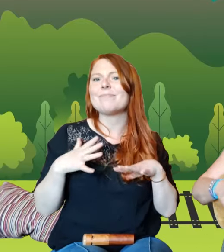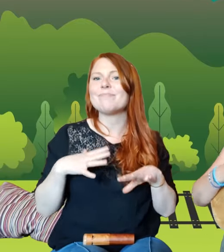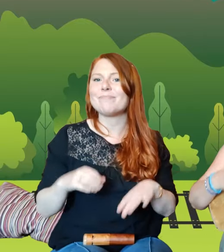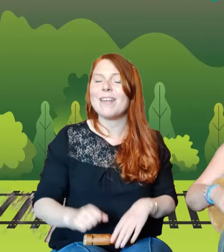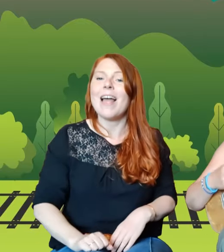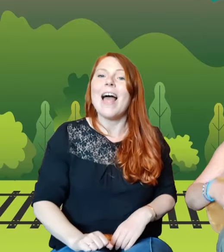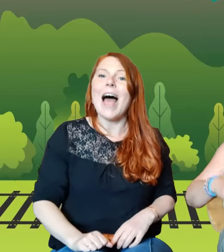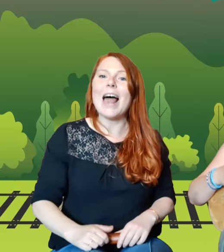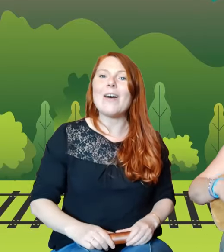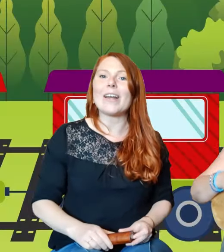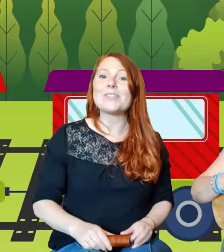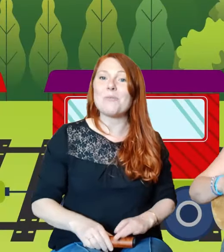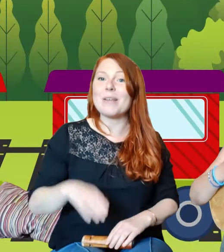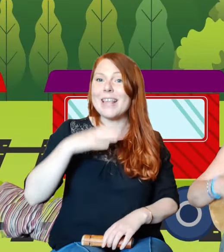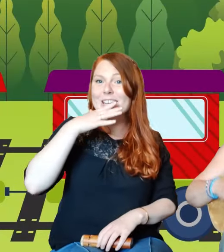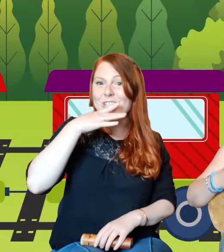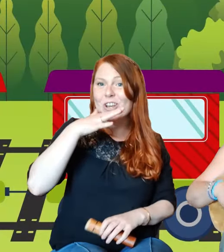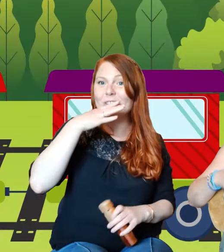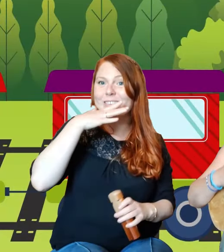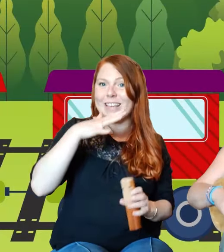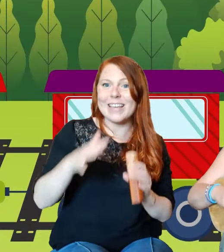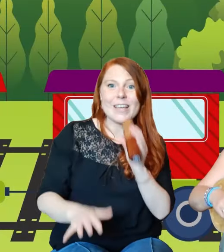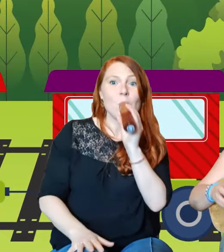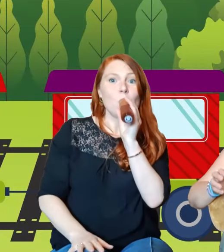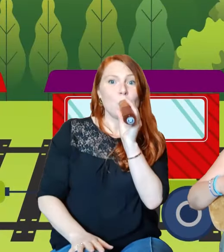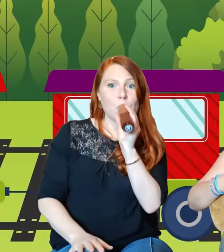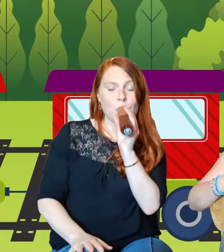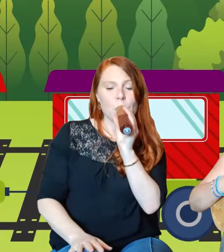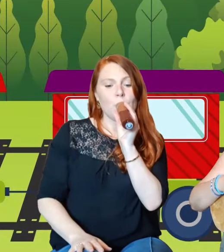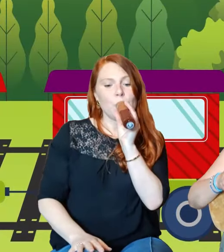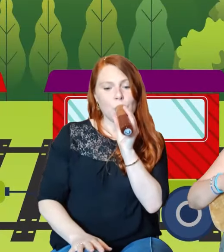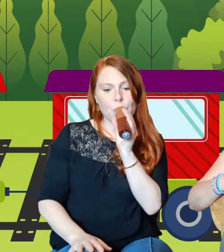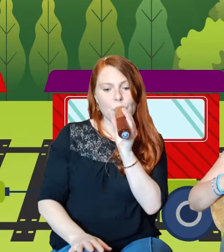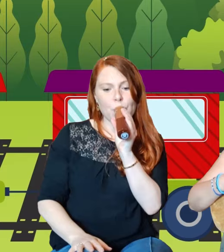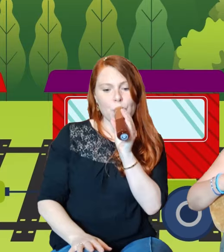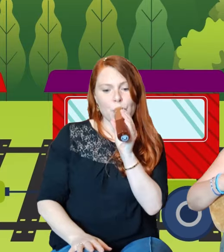fatigué, alors il se met à chanter.